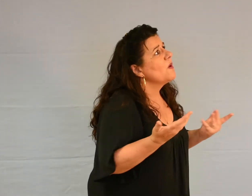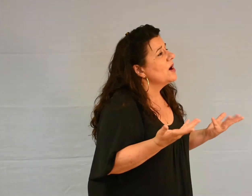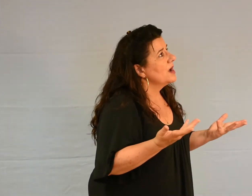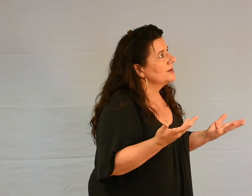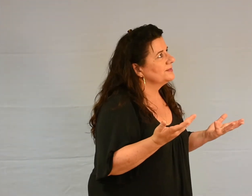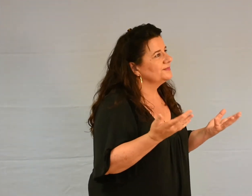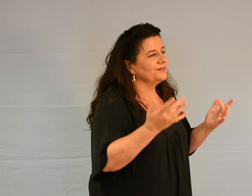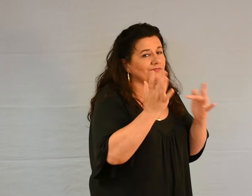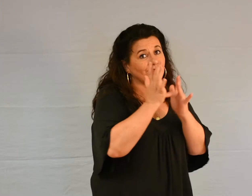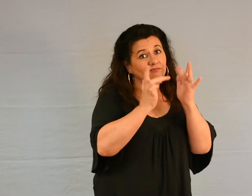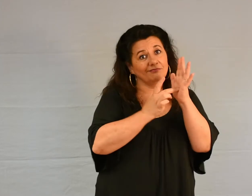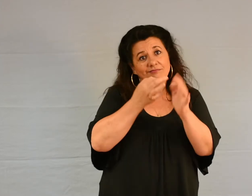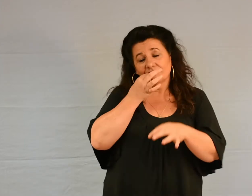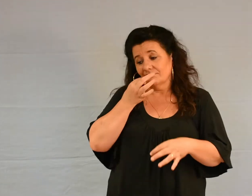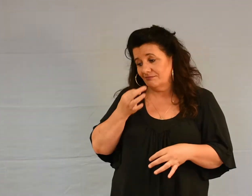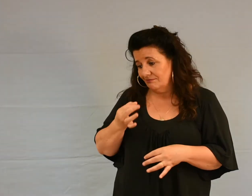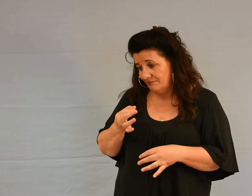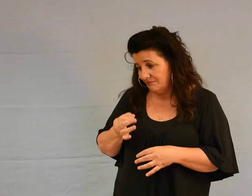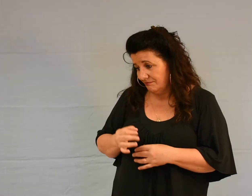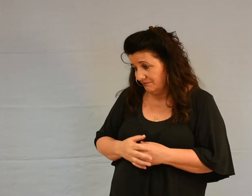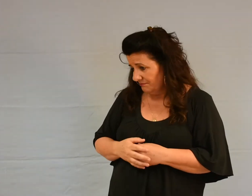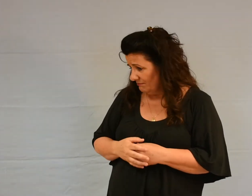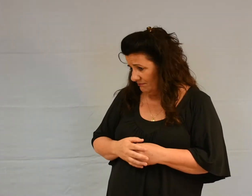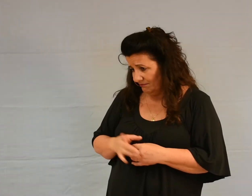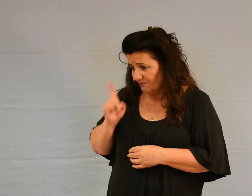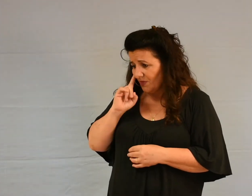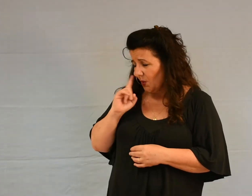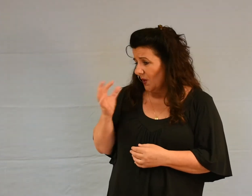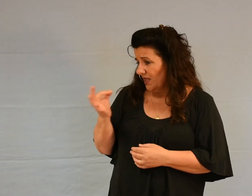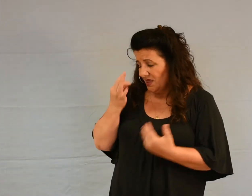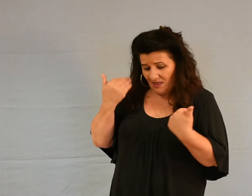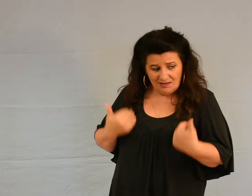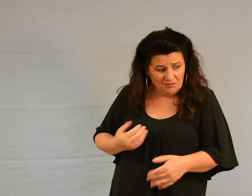Jésus lui dit : « Pourquoi dire que je suis bon ?